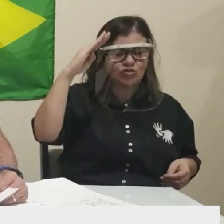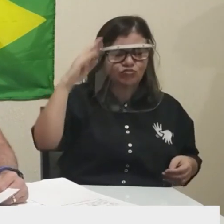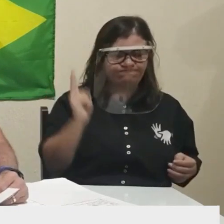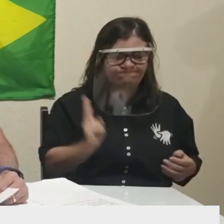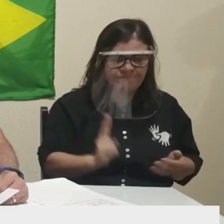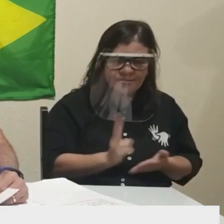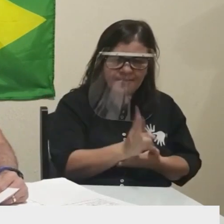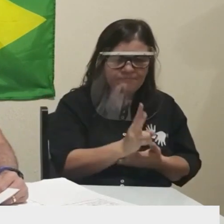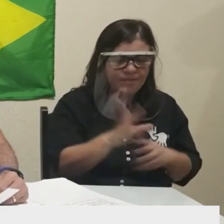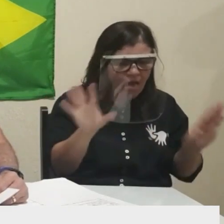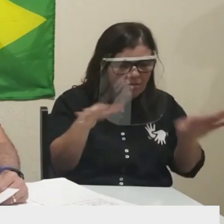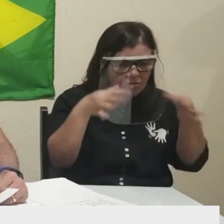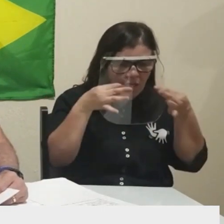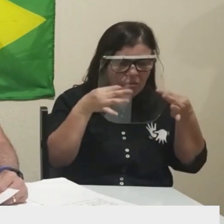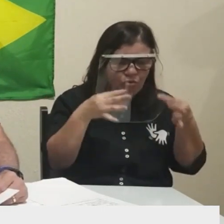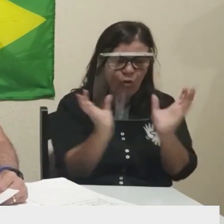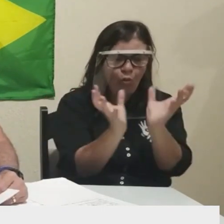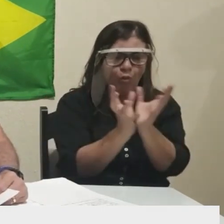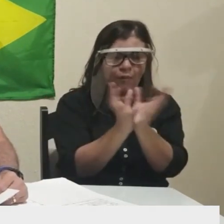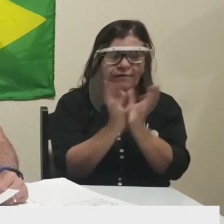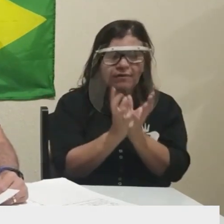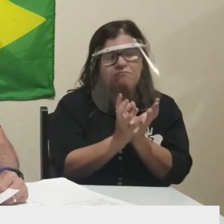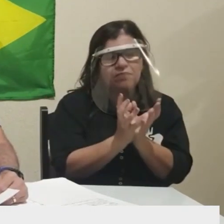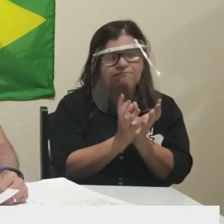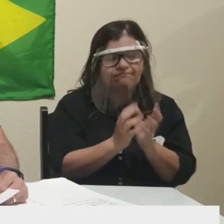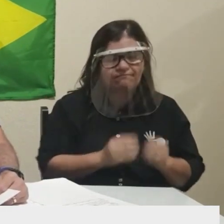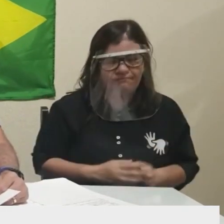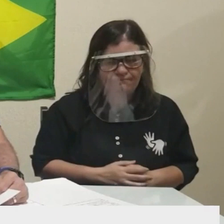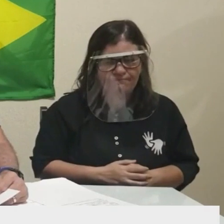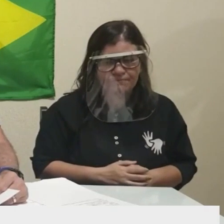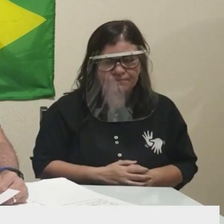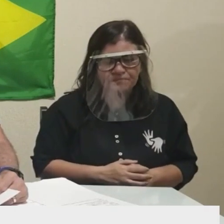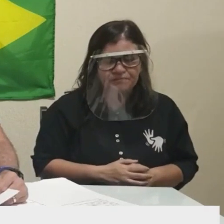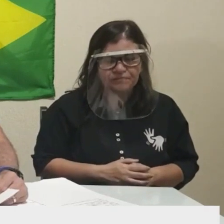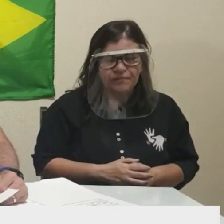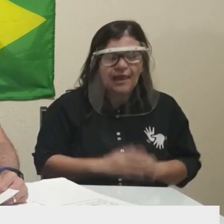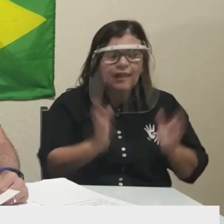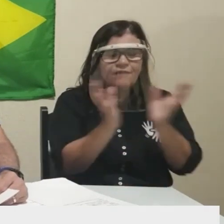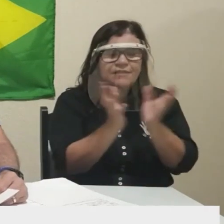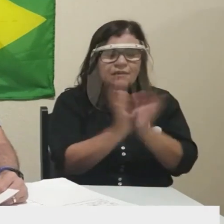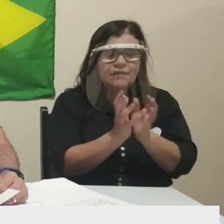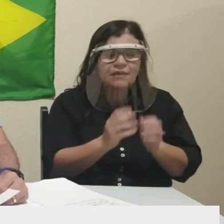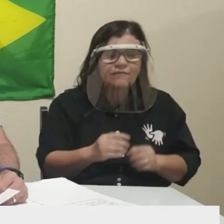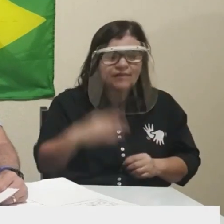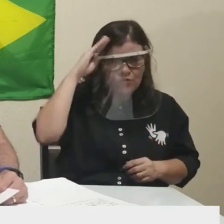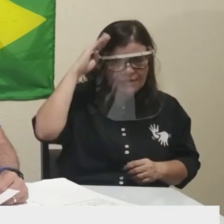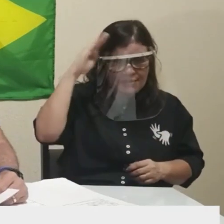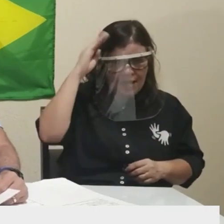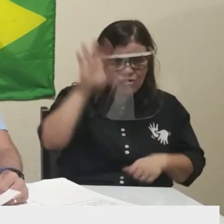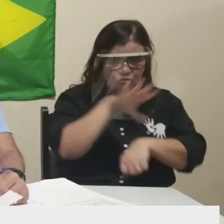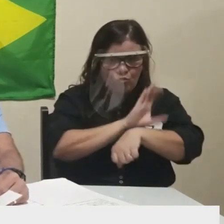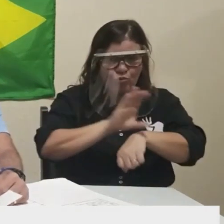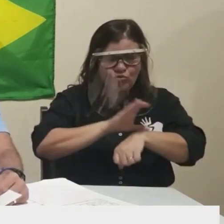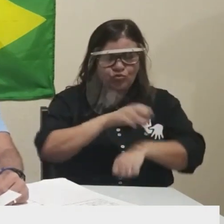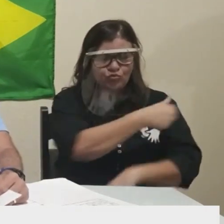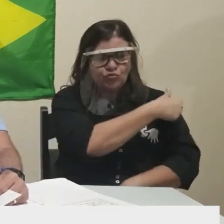Conselheiro meu Tarcísio, capitão do Exército também. Tarcísio, fez a Academia Militar das Agulhas Negras, fez o Instituto Militar de Engenharia e é concursado